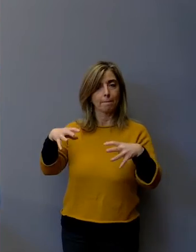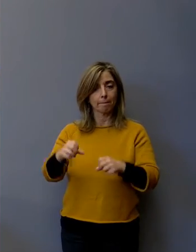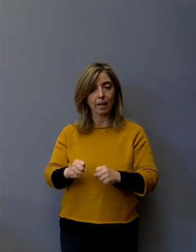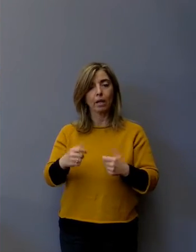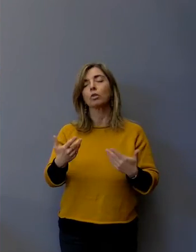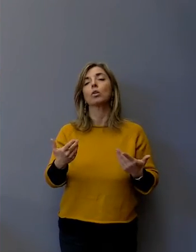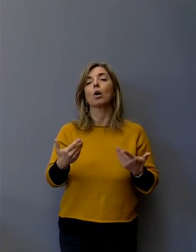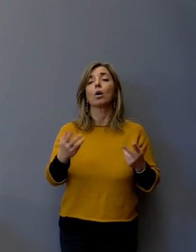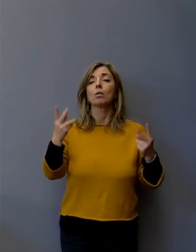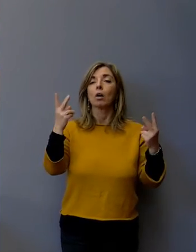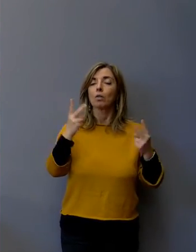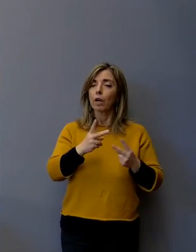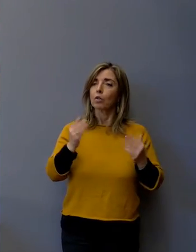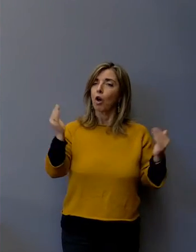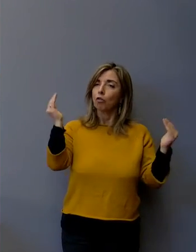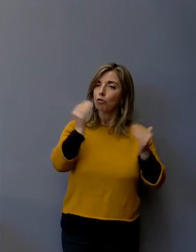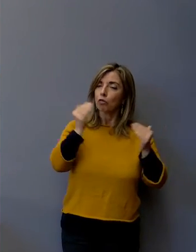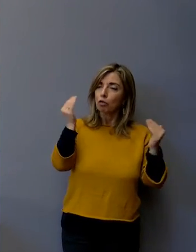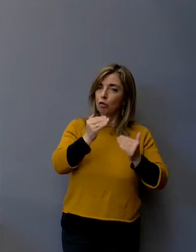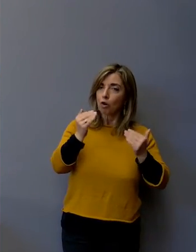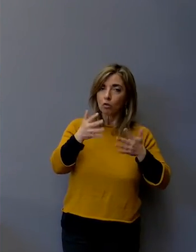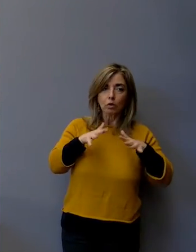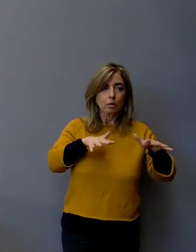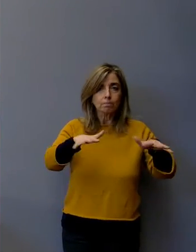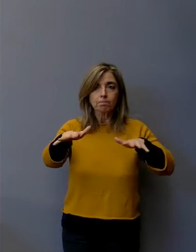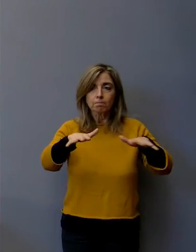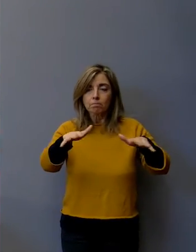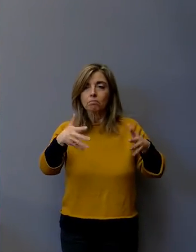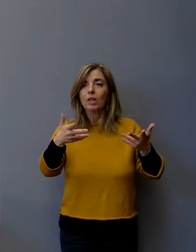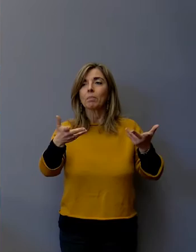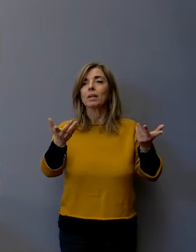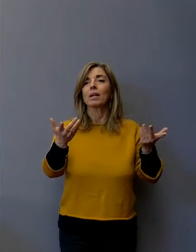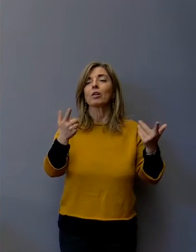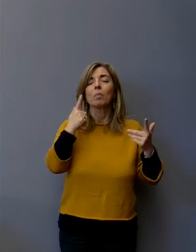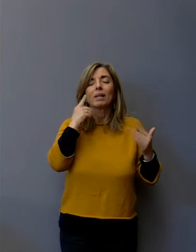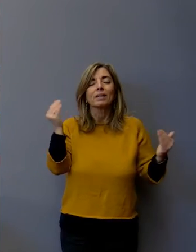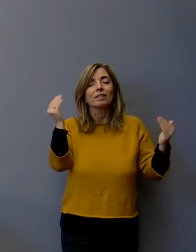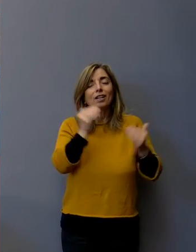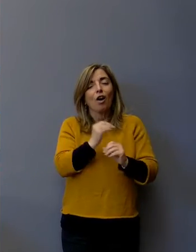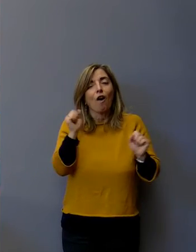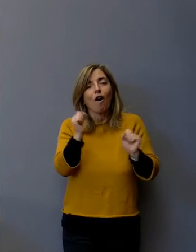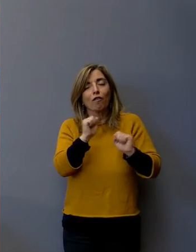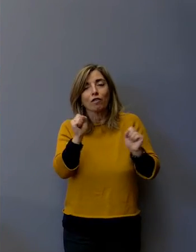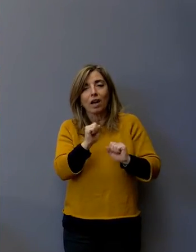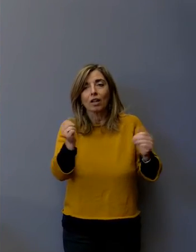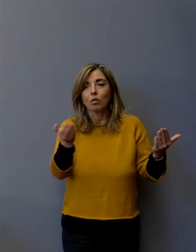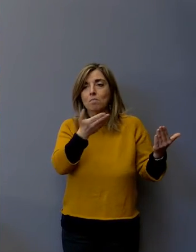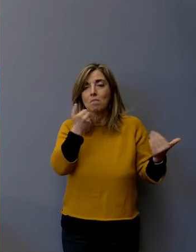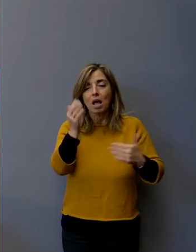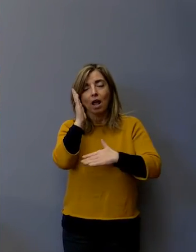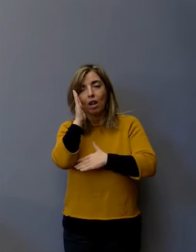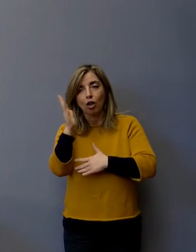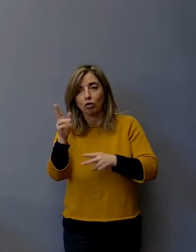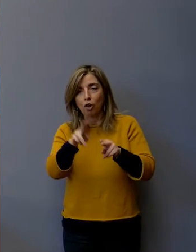municipio di medio medio centro ovest in 24 ore una palestra per dare ospitalità a 20 persone